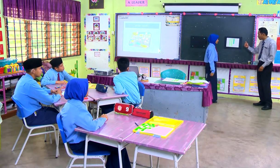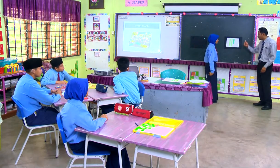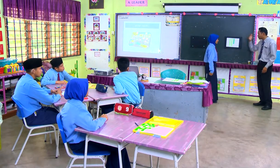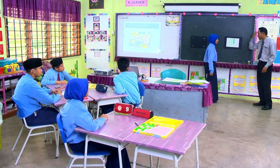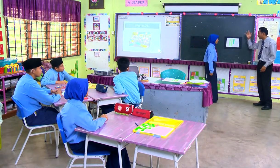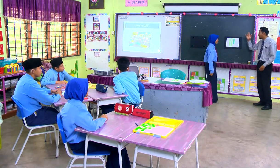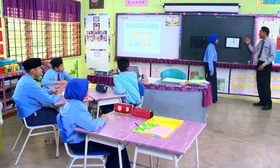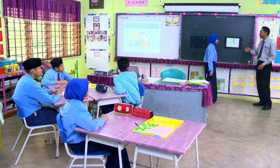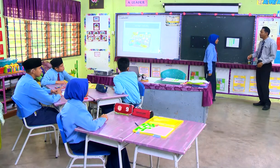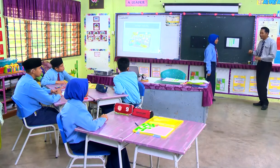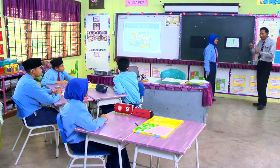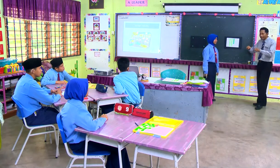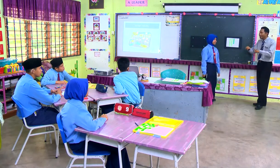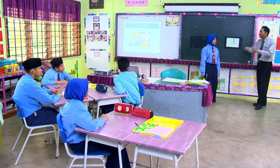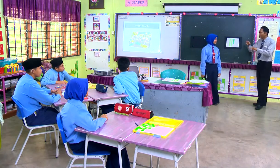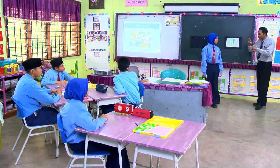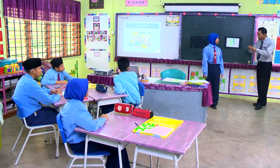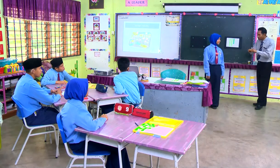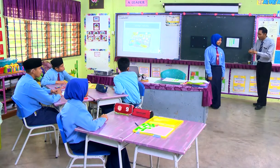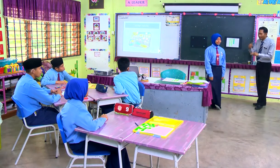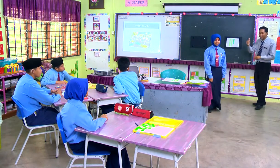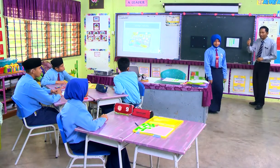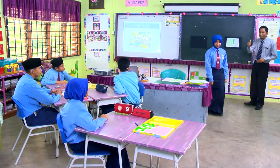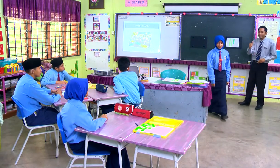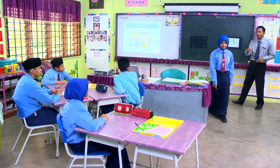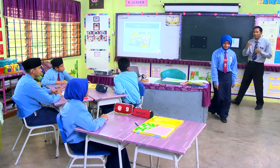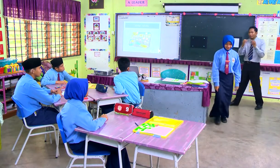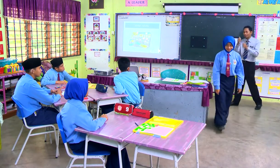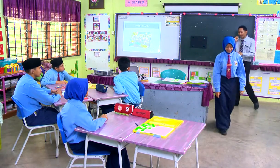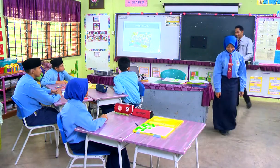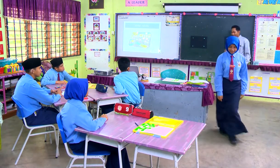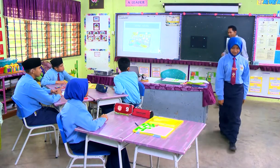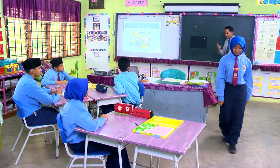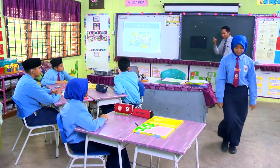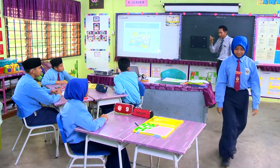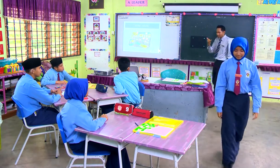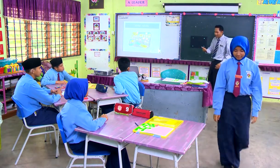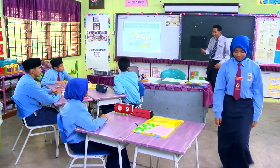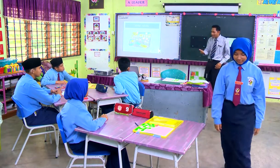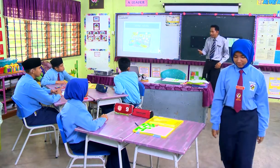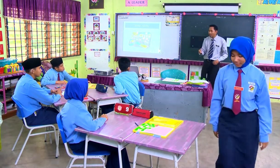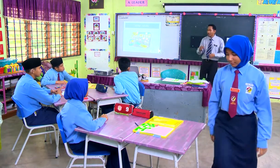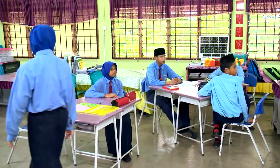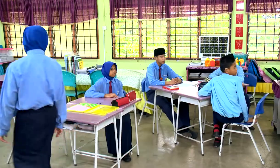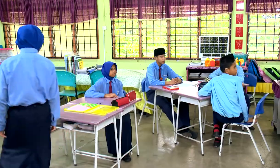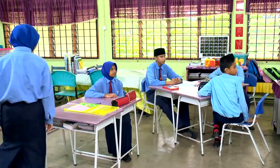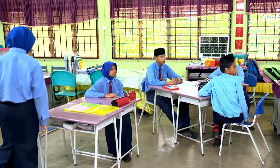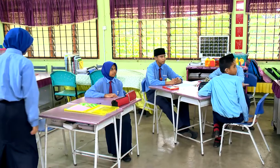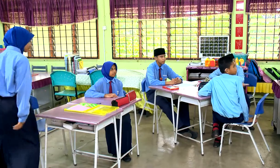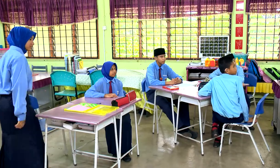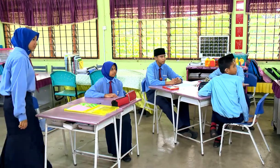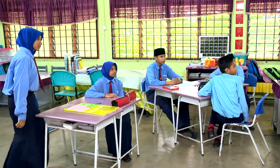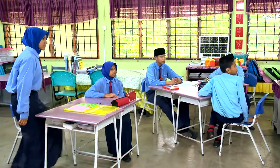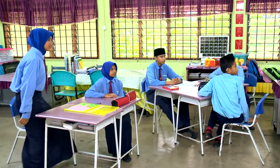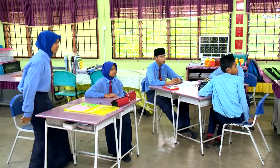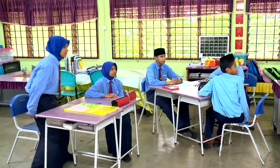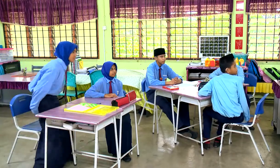bagus, pandai Lia, boleh duduk. Baguslah kumpulan perempuan ni. Sekarang kumpulan kedua.